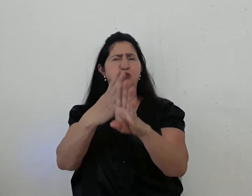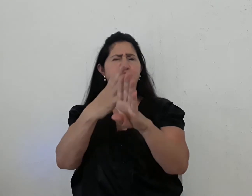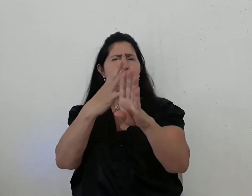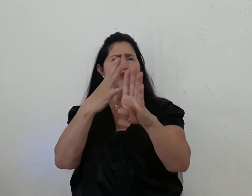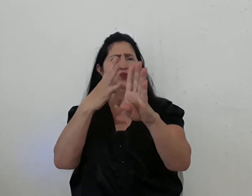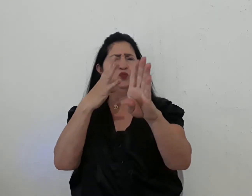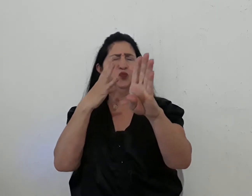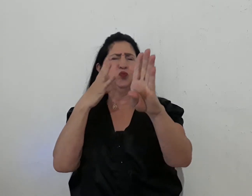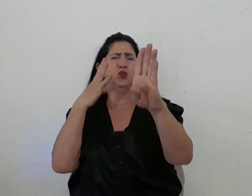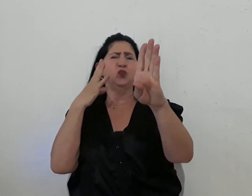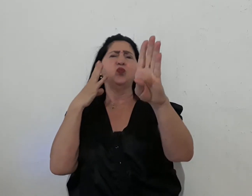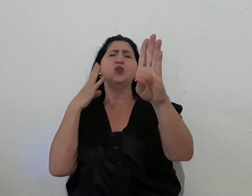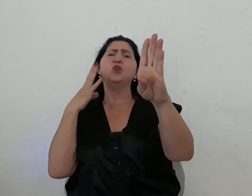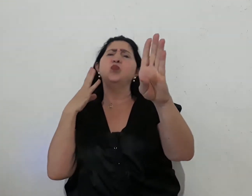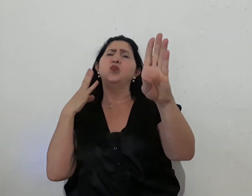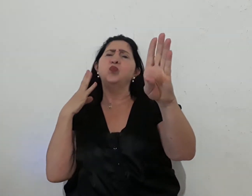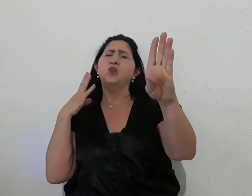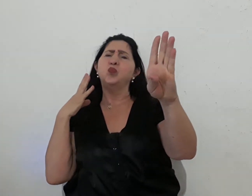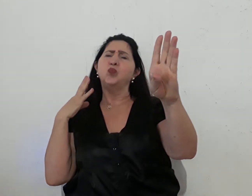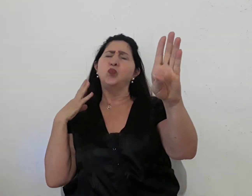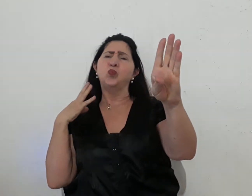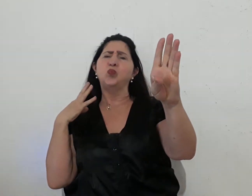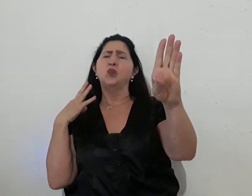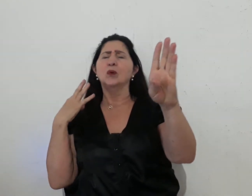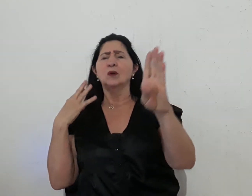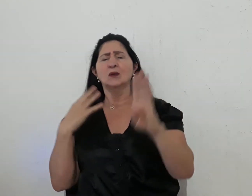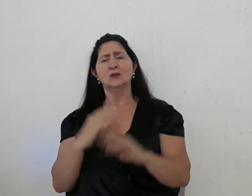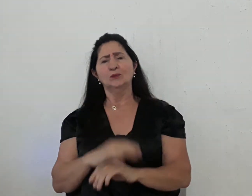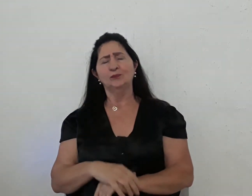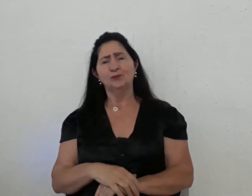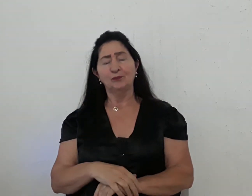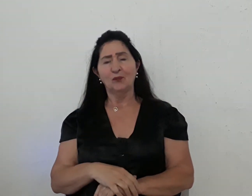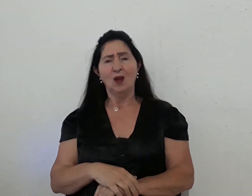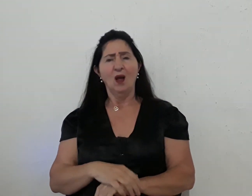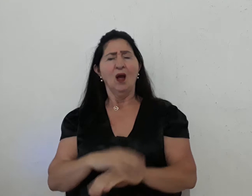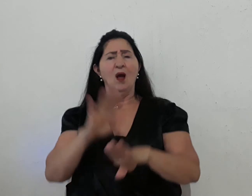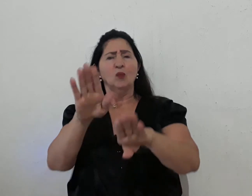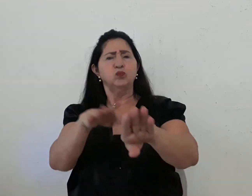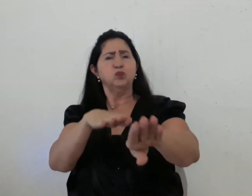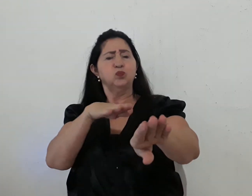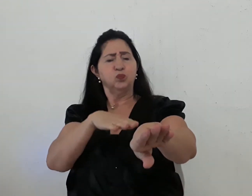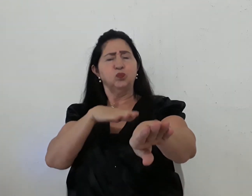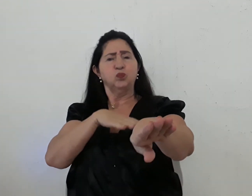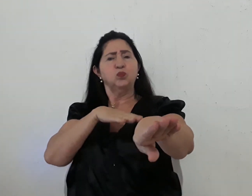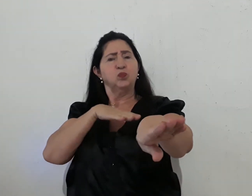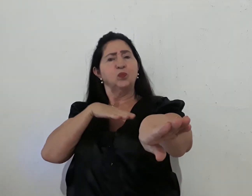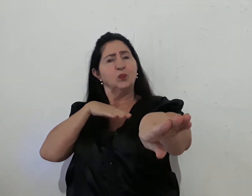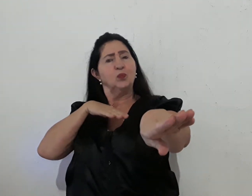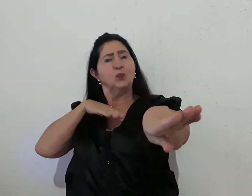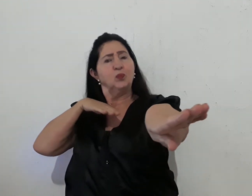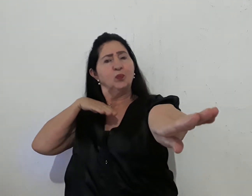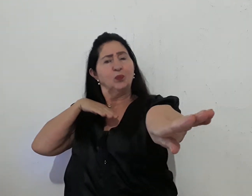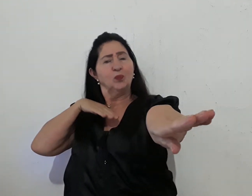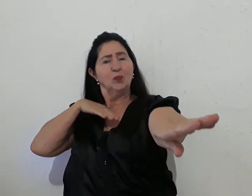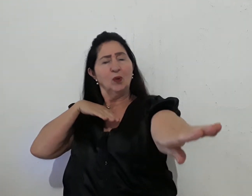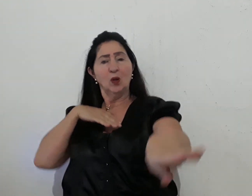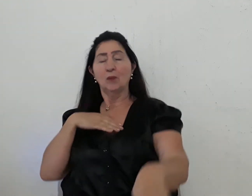pessoas avançando lentamente. Muitos carros estacionados na rua. 2 gatos em cima